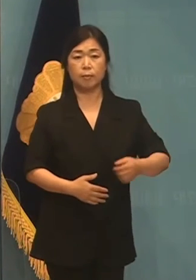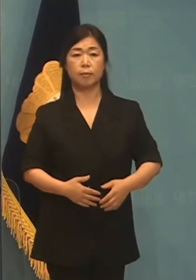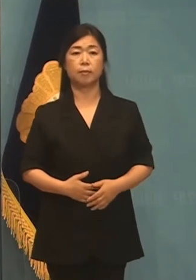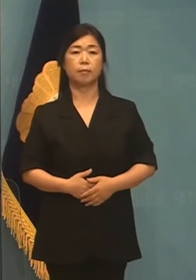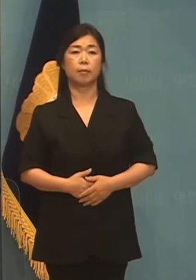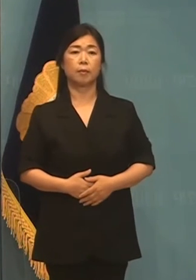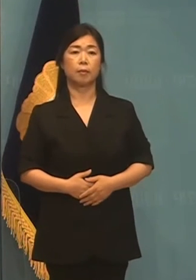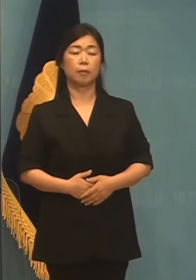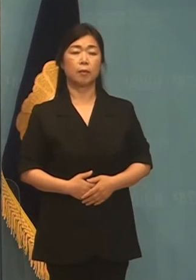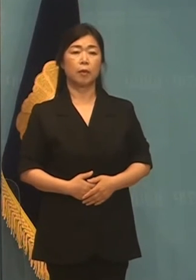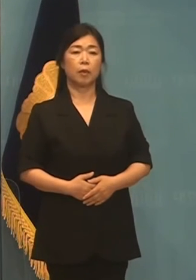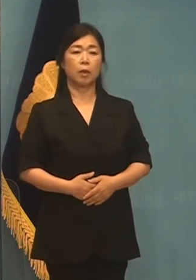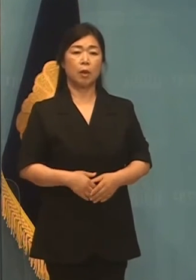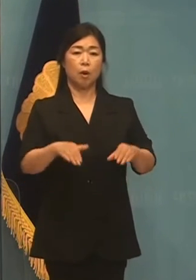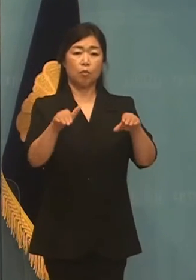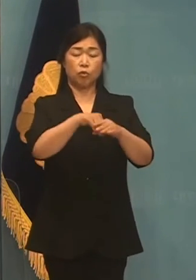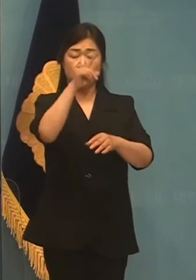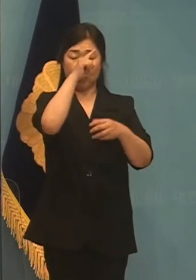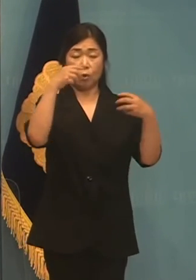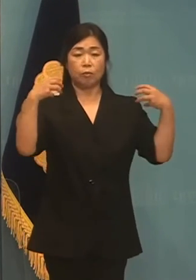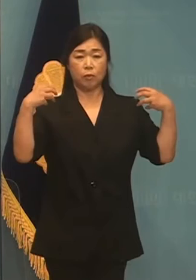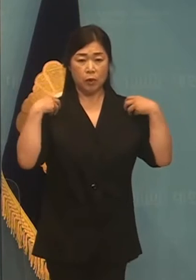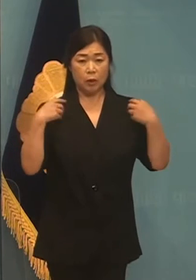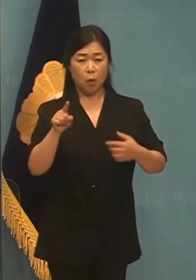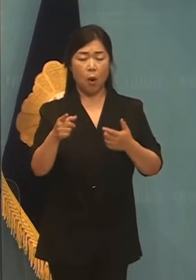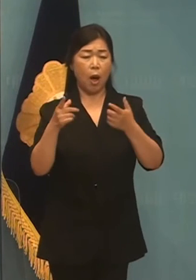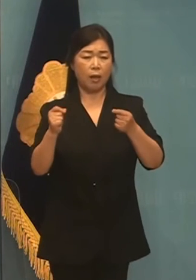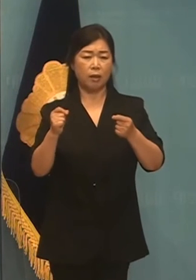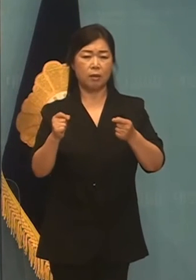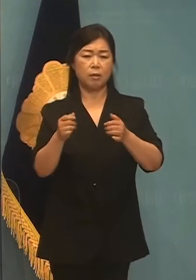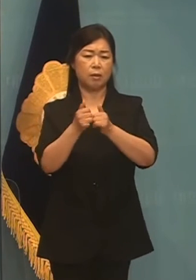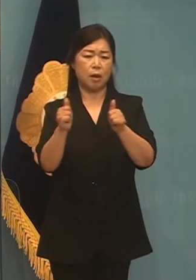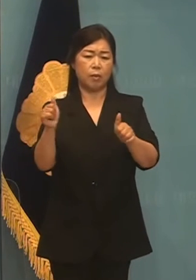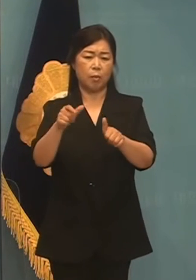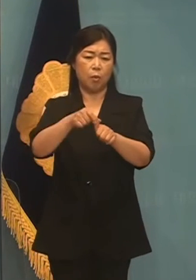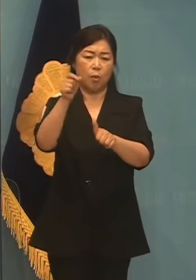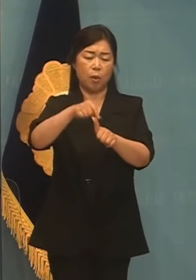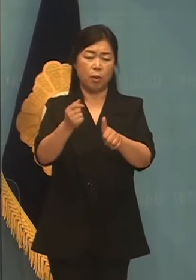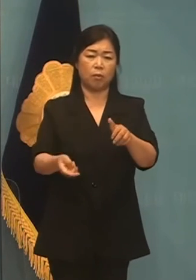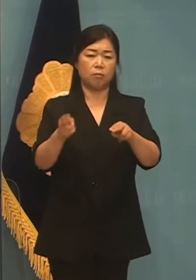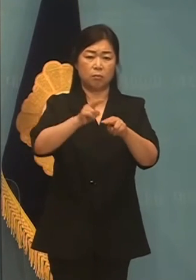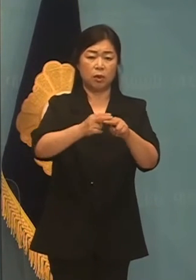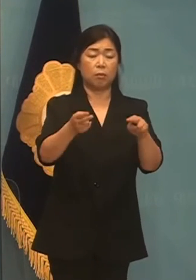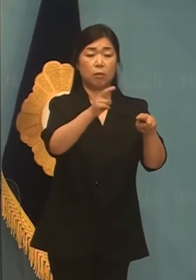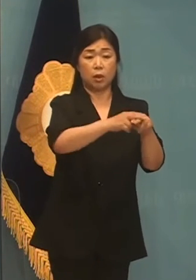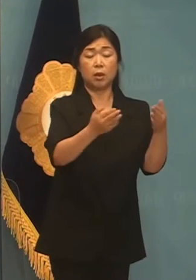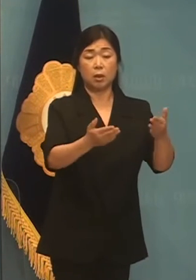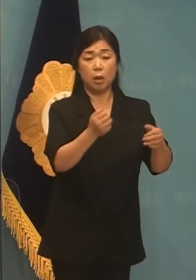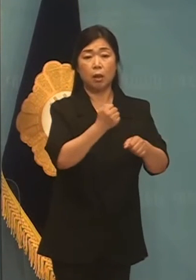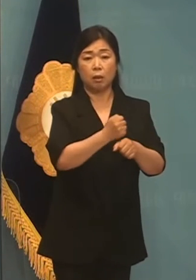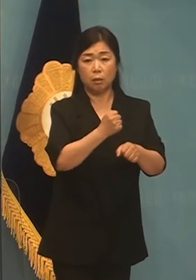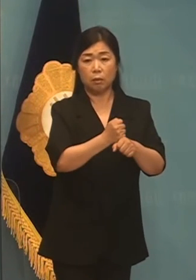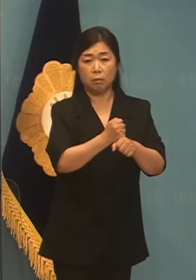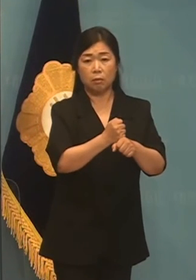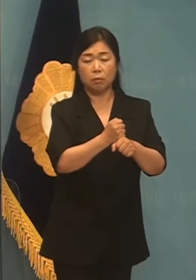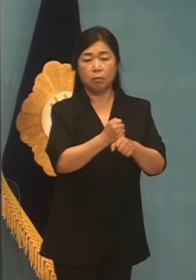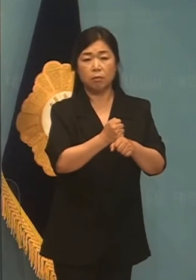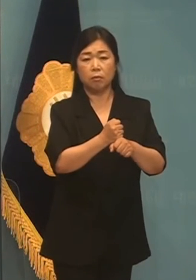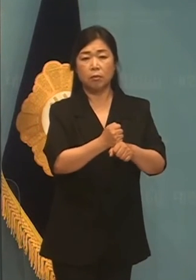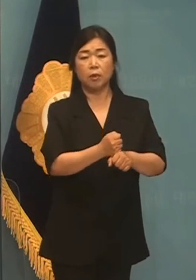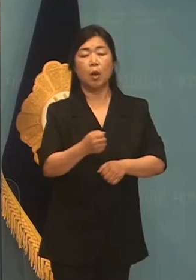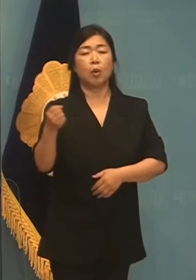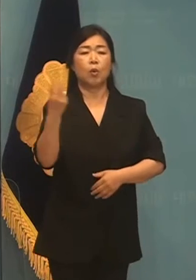다름없습니다. 문재인 정부는 이런 유의 인사들로 청와대와 내각을